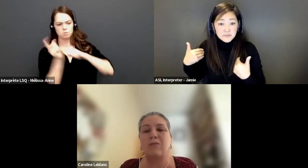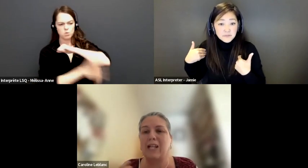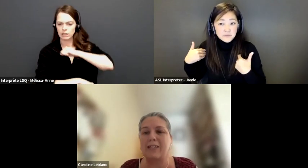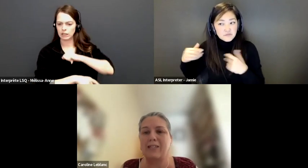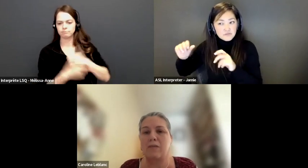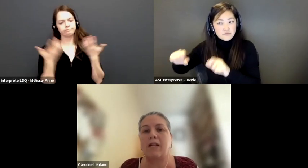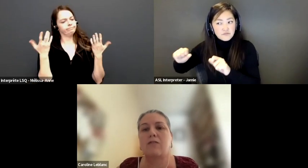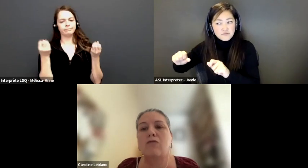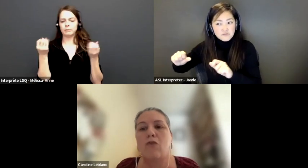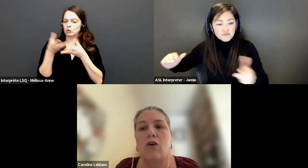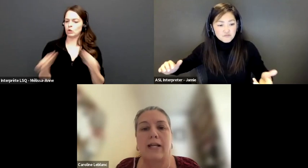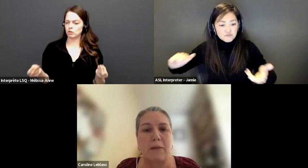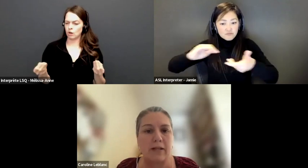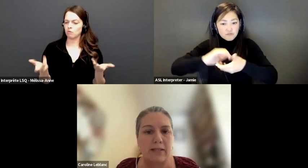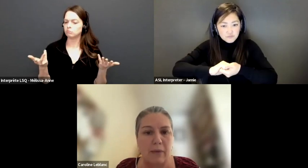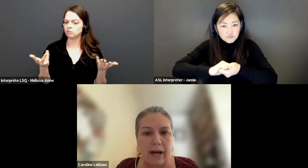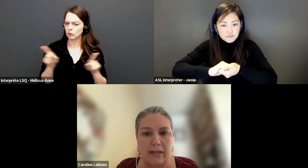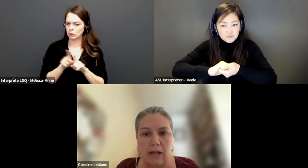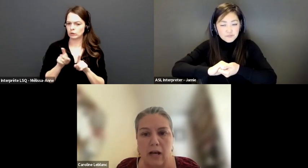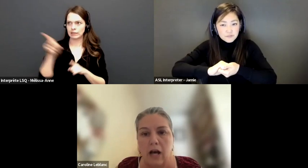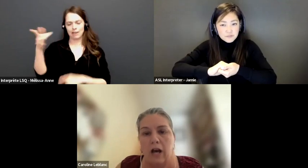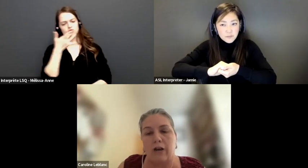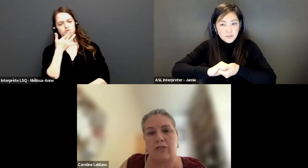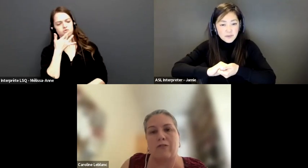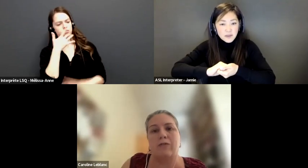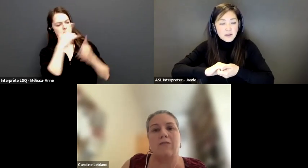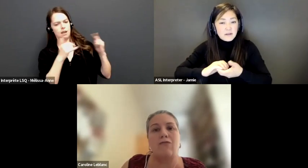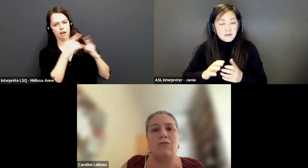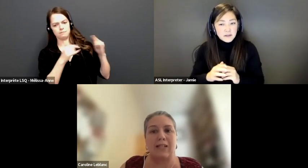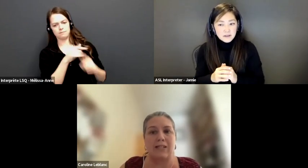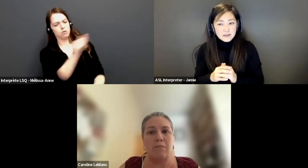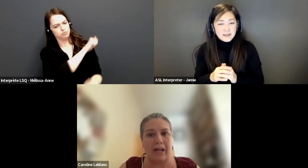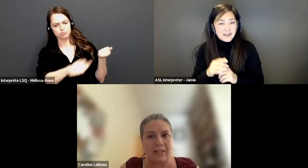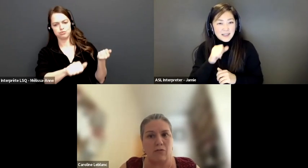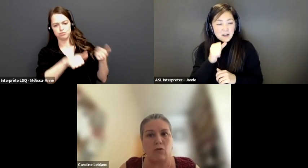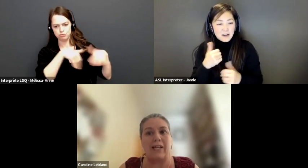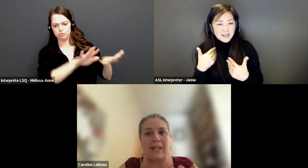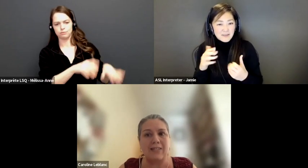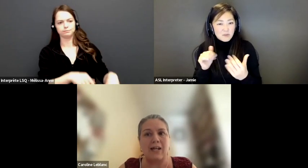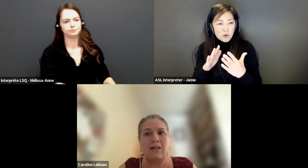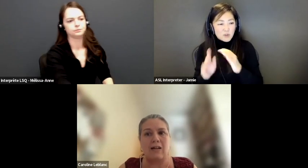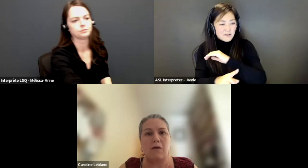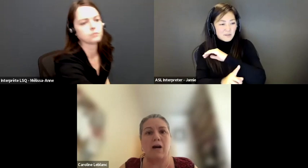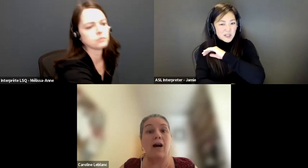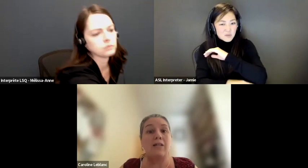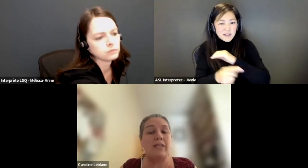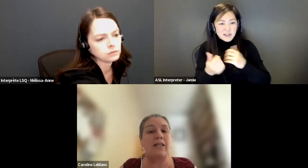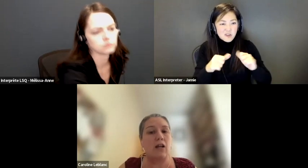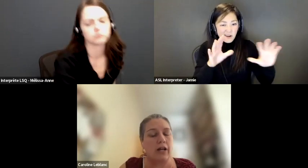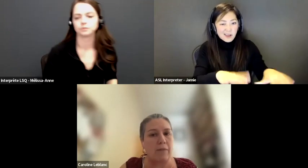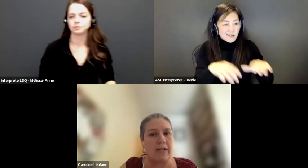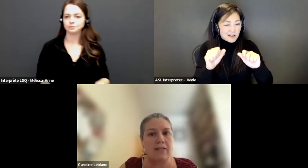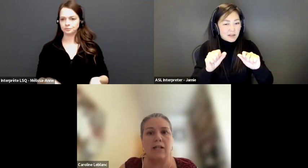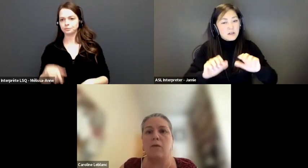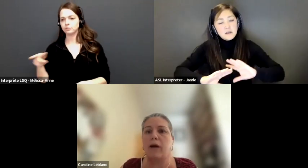solutions, mais aussi la détermination de voir les campements disparaître. Nous avons aussi vu une certaine pression sur les résidents en campement en limitant